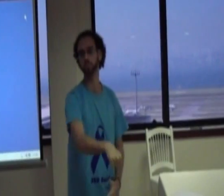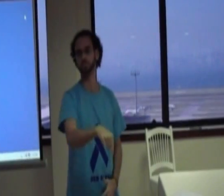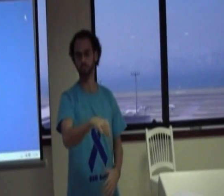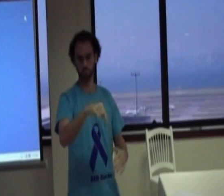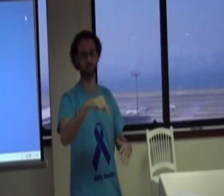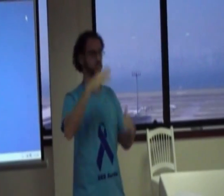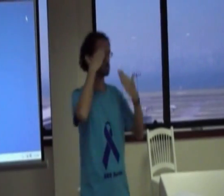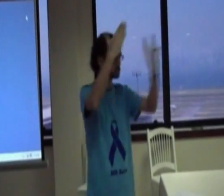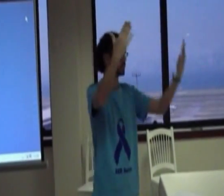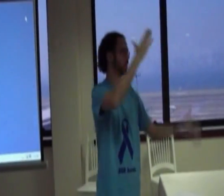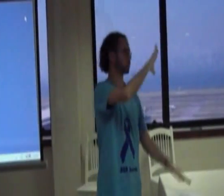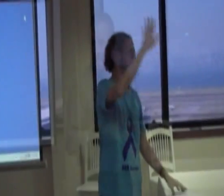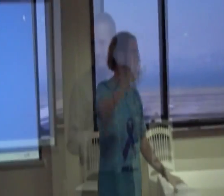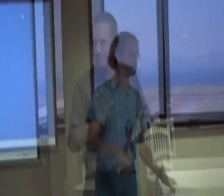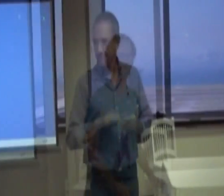Agradeço aí a atenção, porque é para o desenvolvimento.